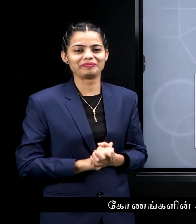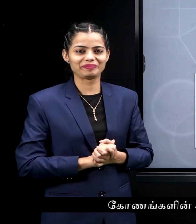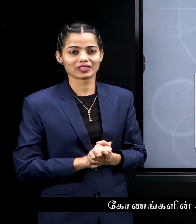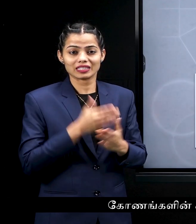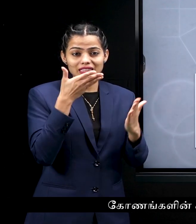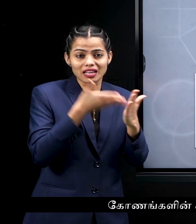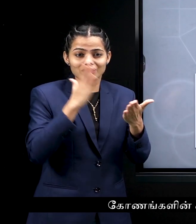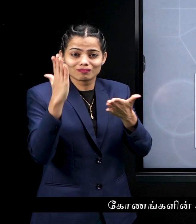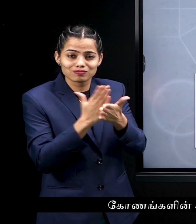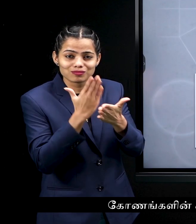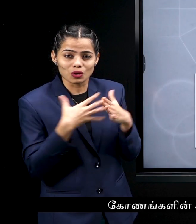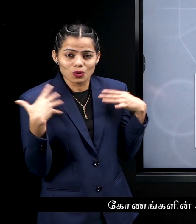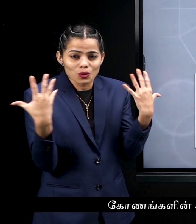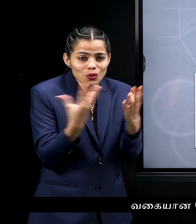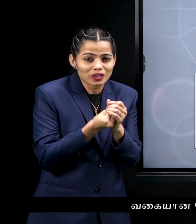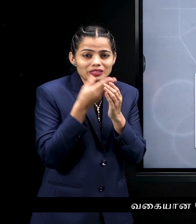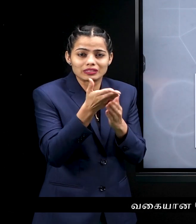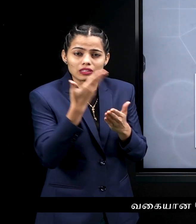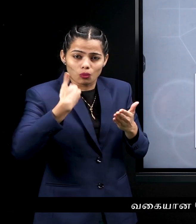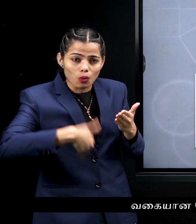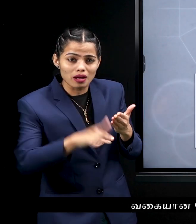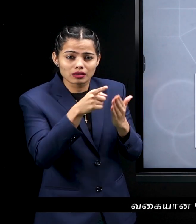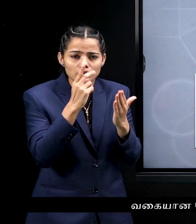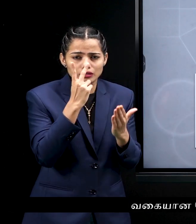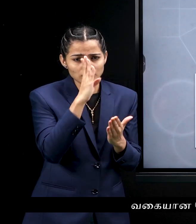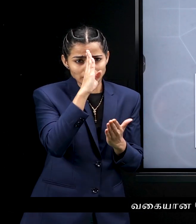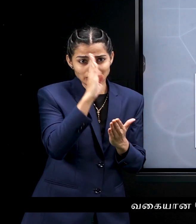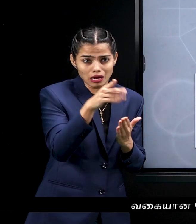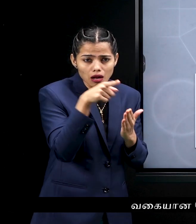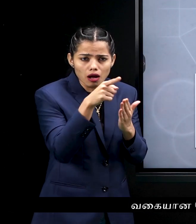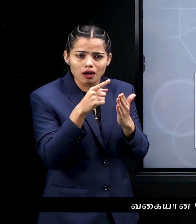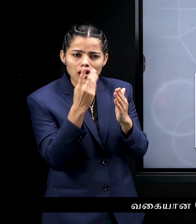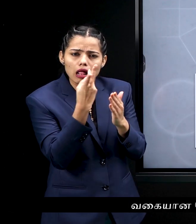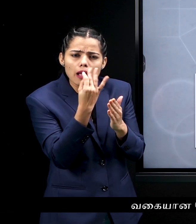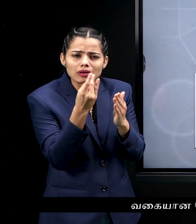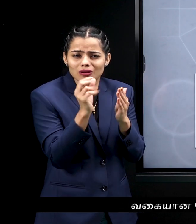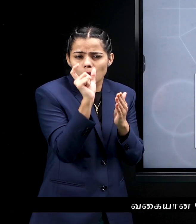கோணங்களின் கவர்ச்சிகரமான உலகிற்குள் நாம் மூழ்கி பல்வேறு வகையான கோணங்களையும்